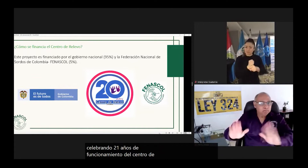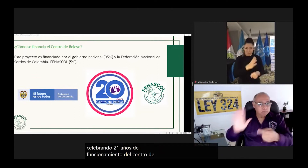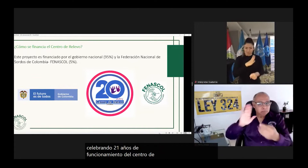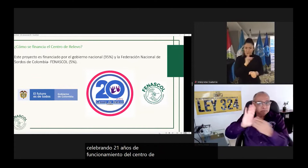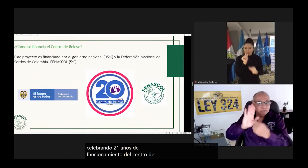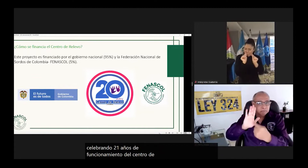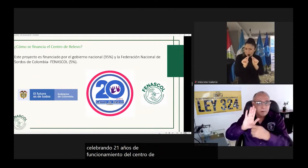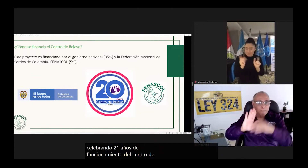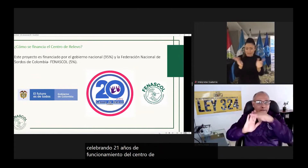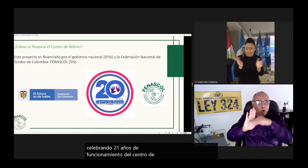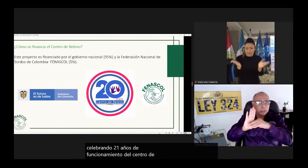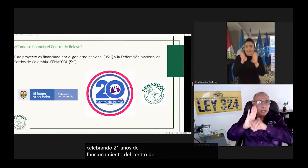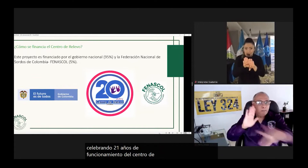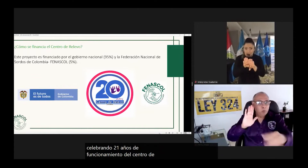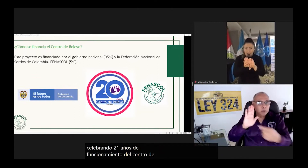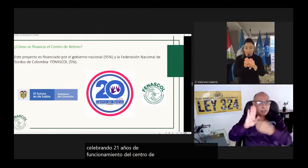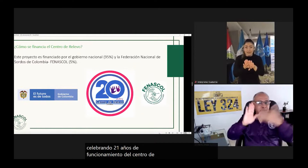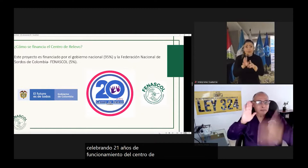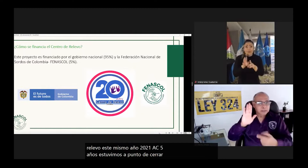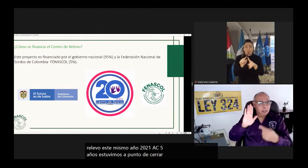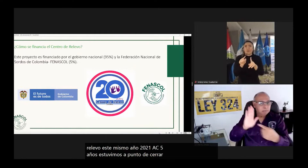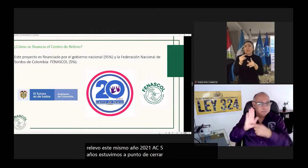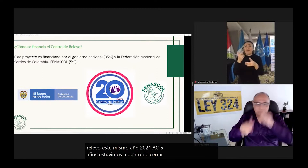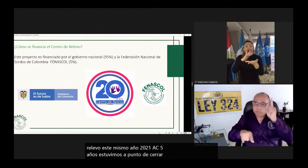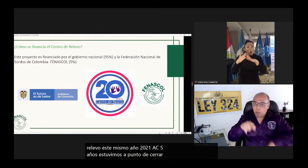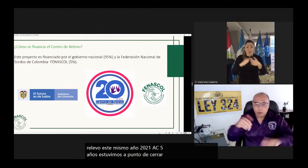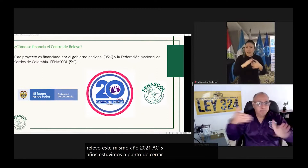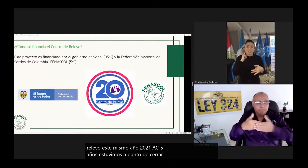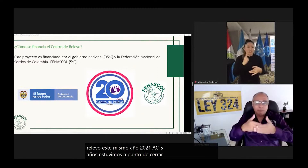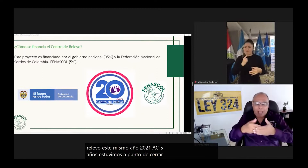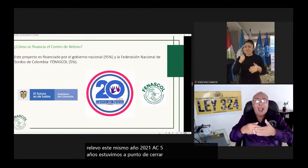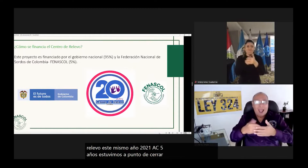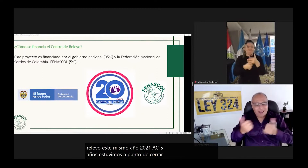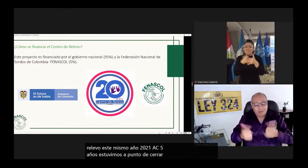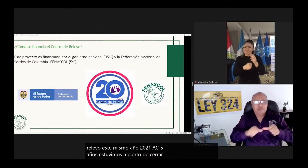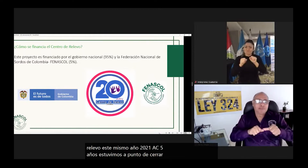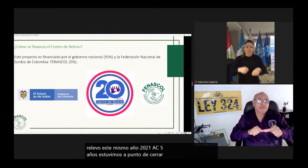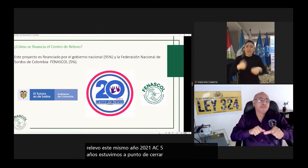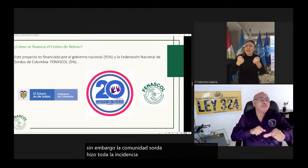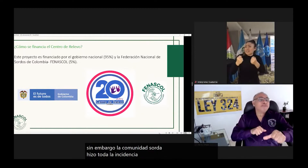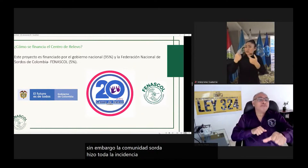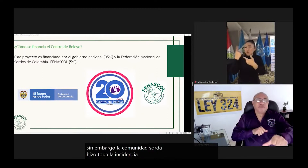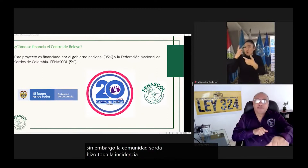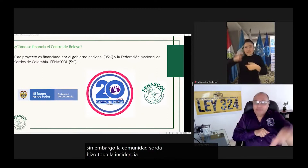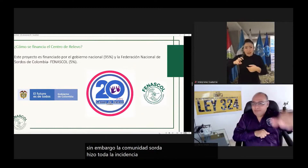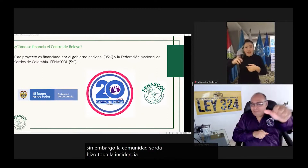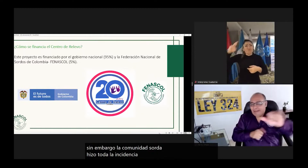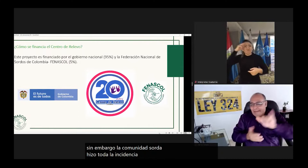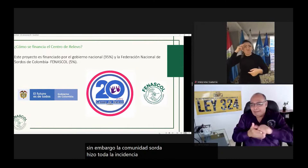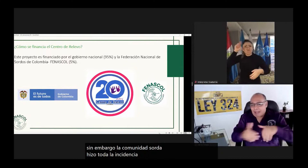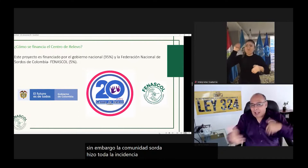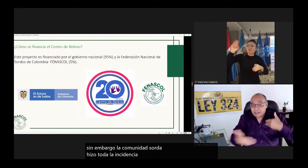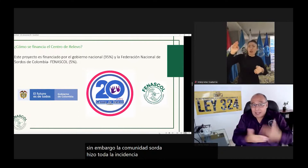de cerrar. Sin embargo, la comunidad sorda hizo toda la incidencia necesaria y recordó a los entes de